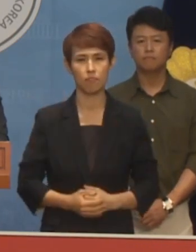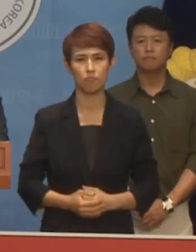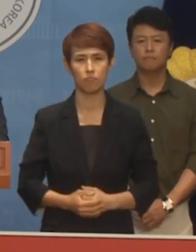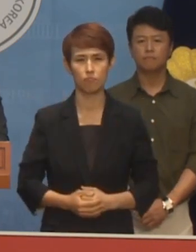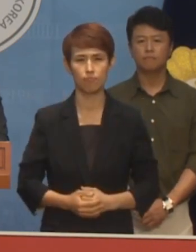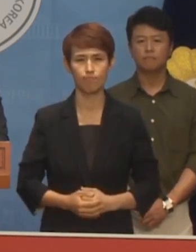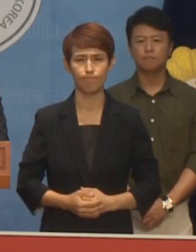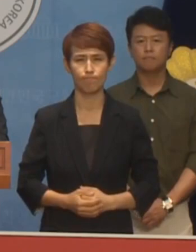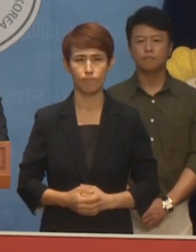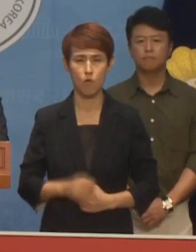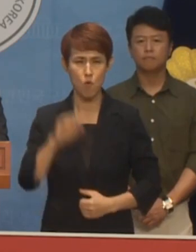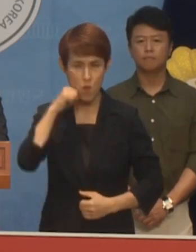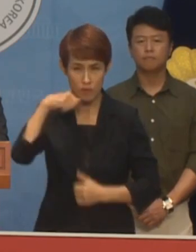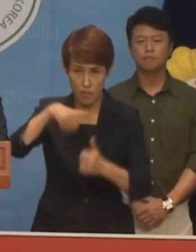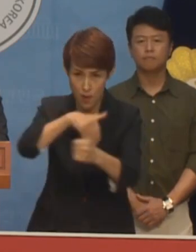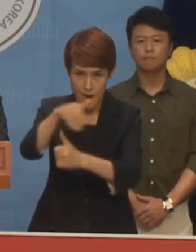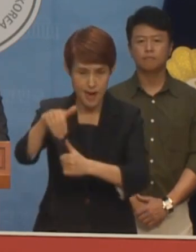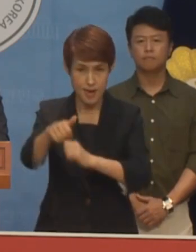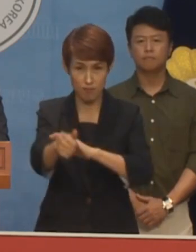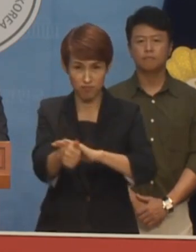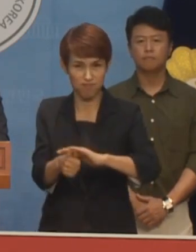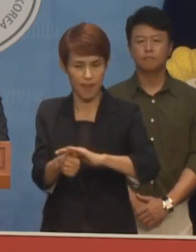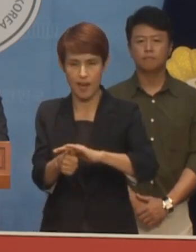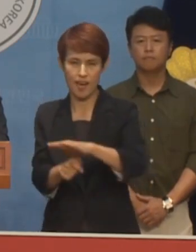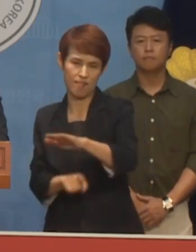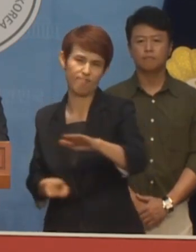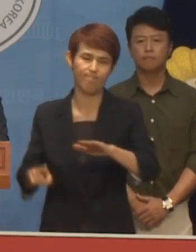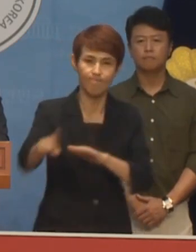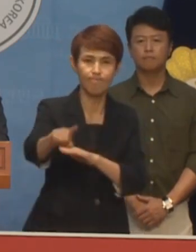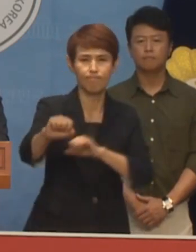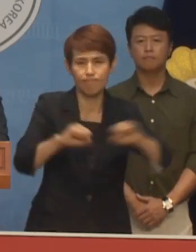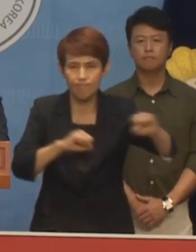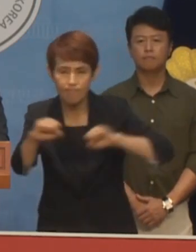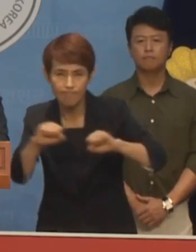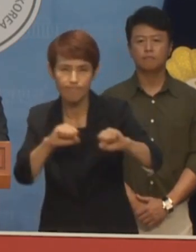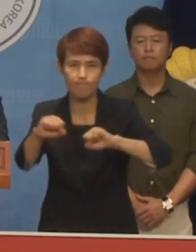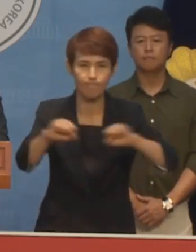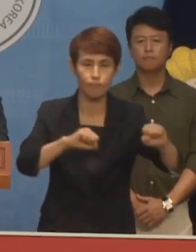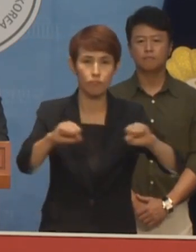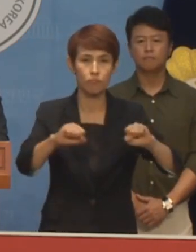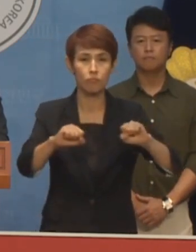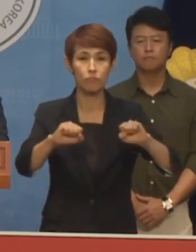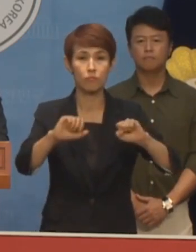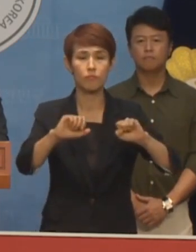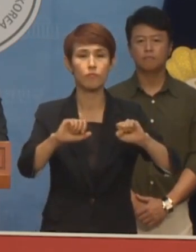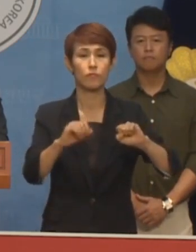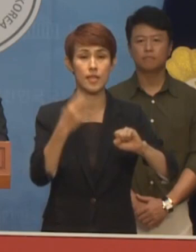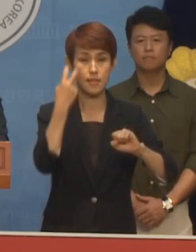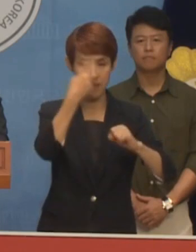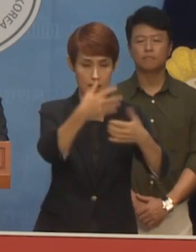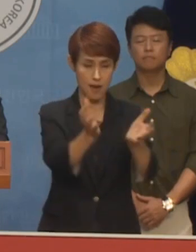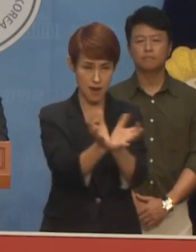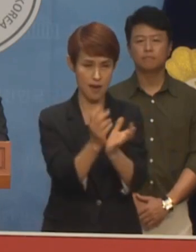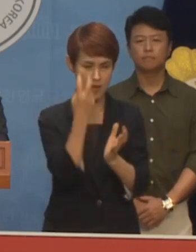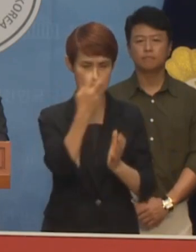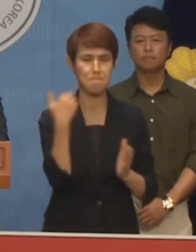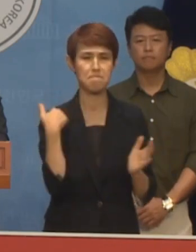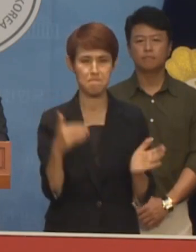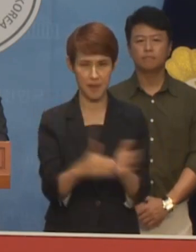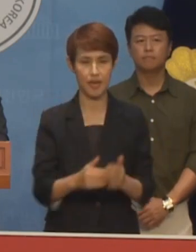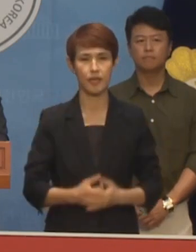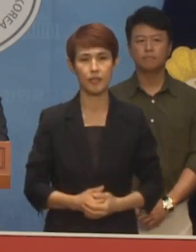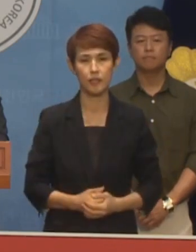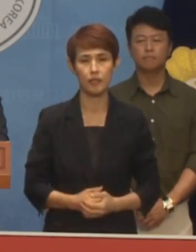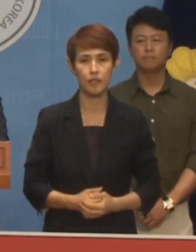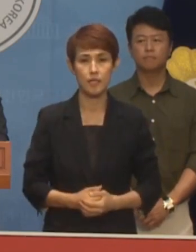움츠리지 않고 가장 앞서서 싸웠으며 언제나 흔들림 없이 우리 당을 지켜왔습니다. 이번